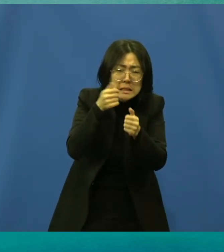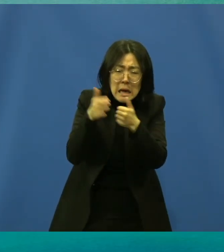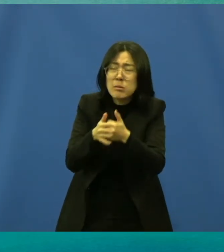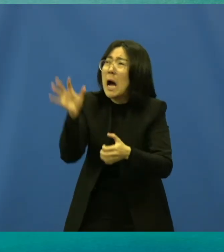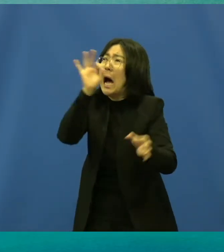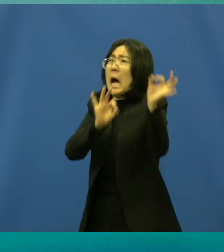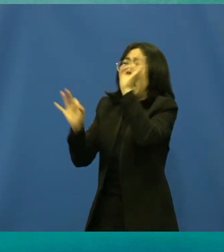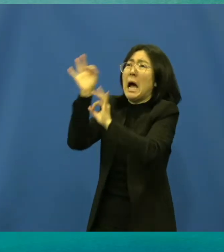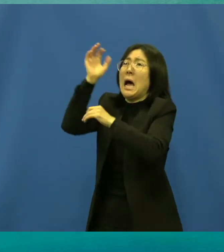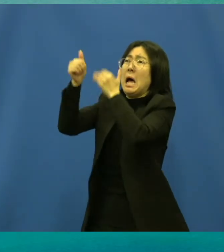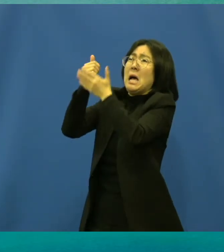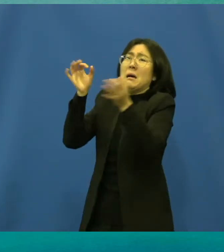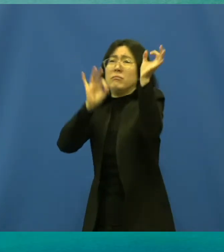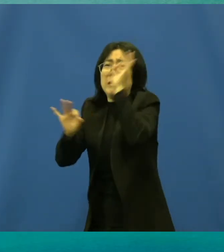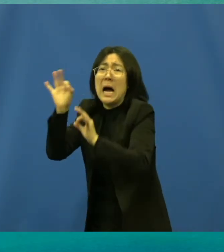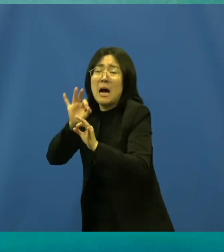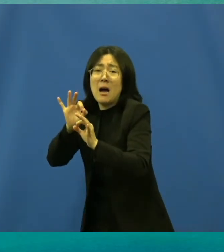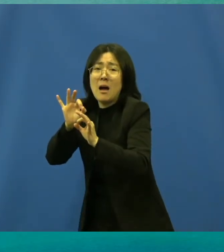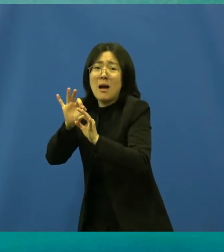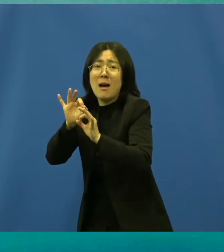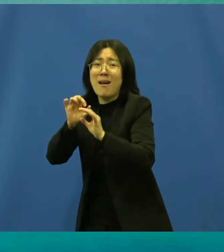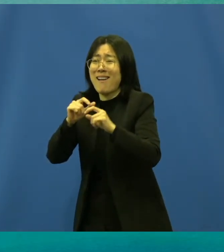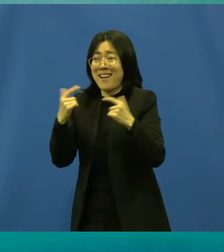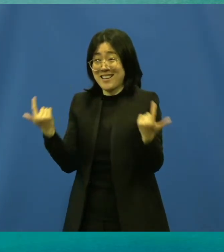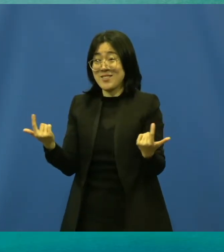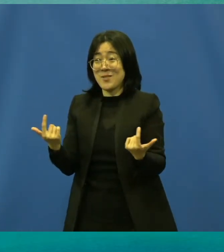평안할 때 기도를 한다면